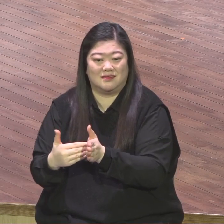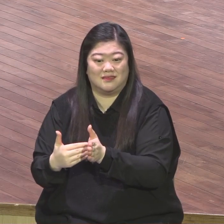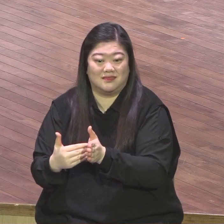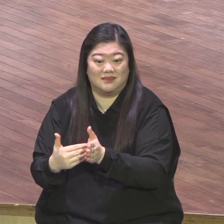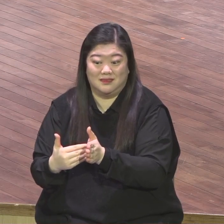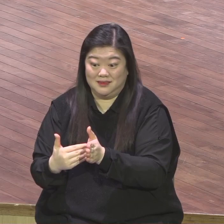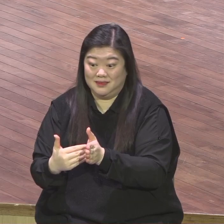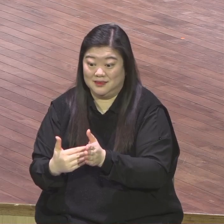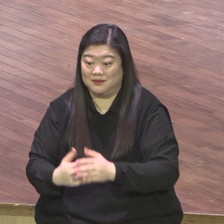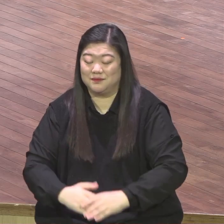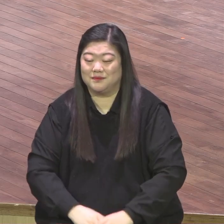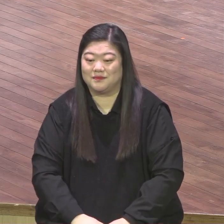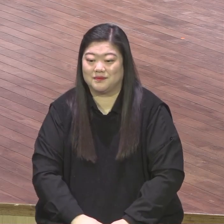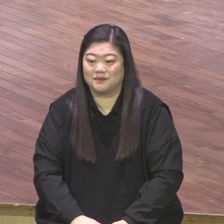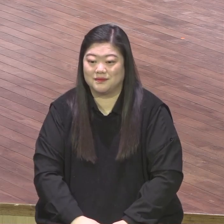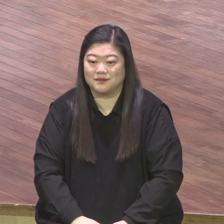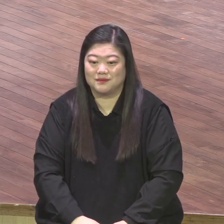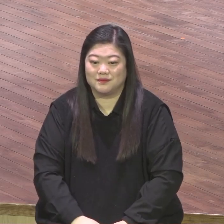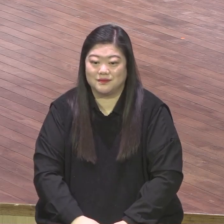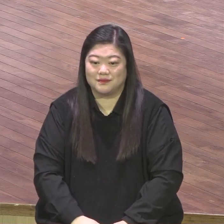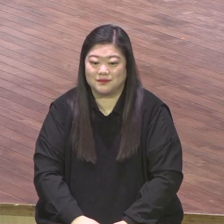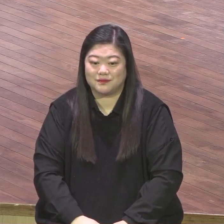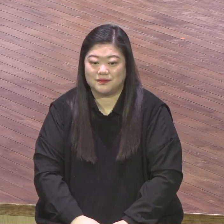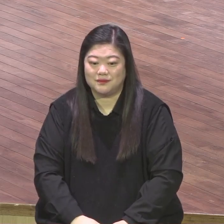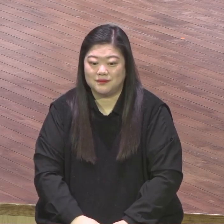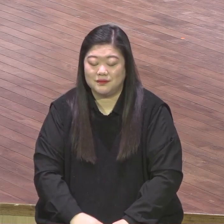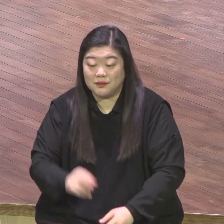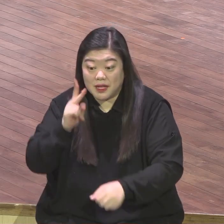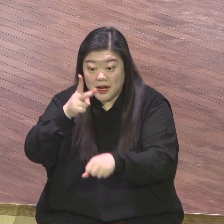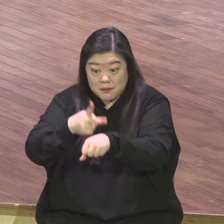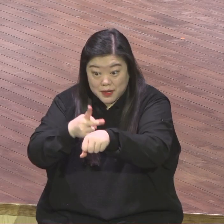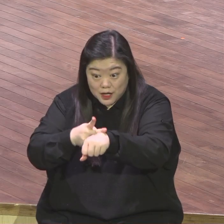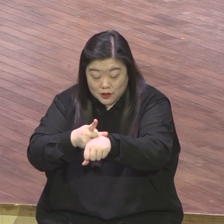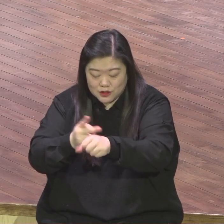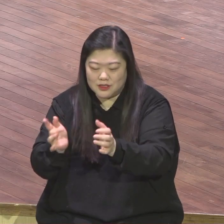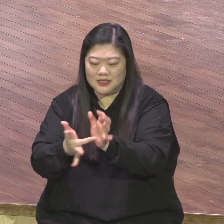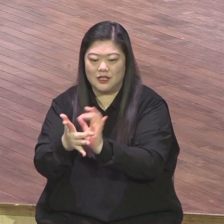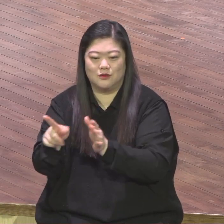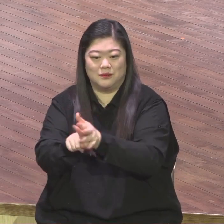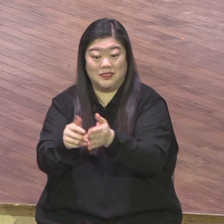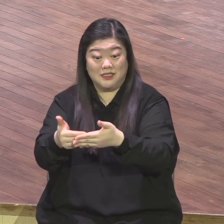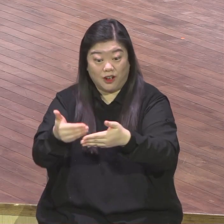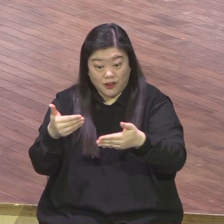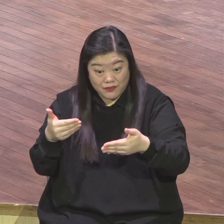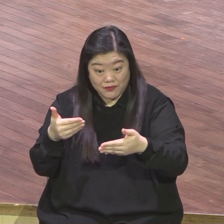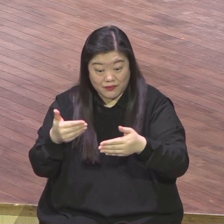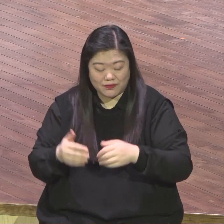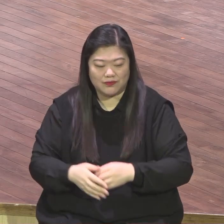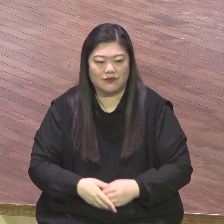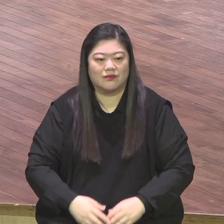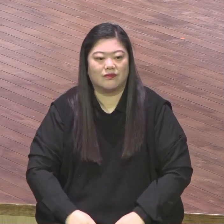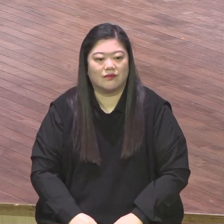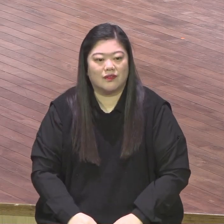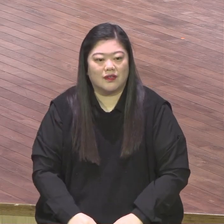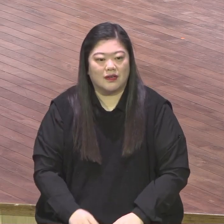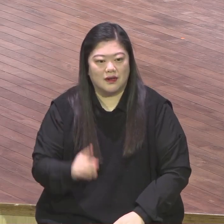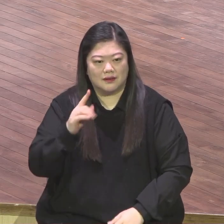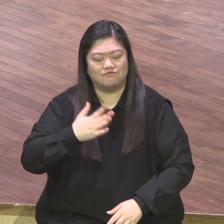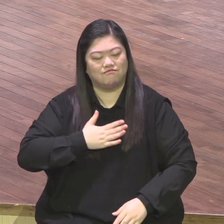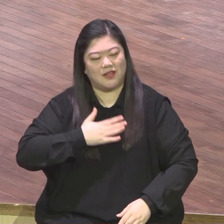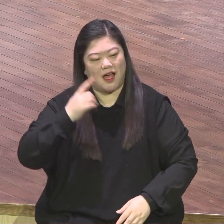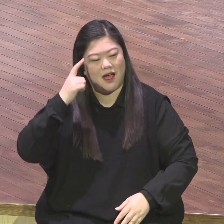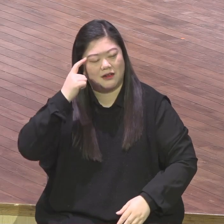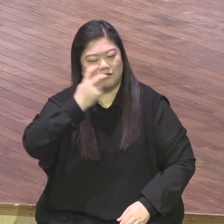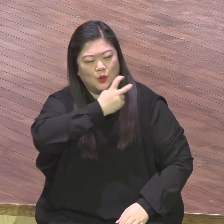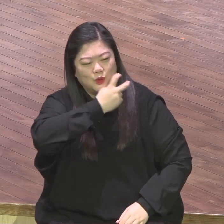이 바울이 예수님 만나기 전에는 자기 의가 강했던 사람입니다. 세대만 때려 죽인 데 앞장섰던, 요즘